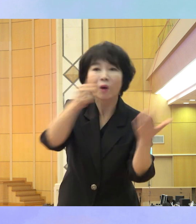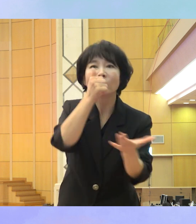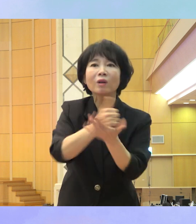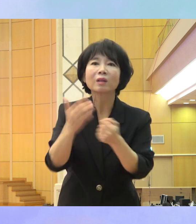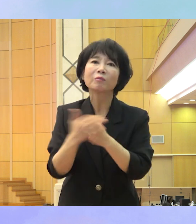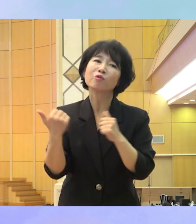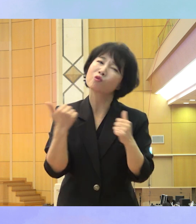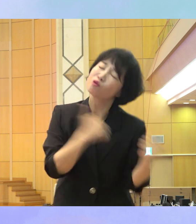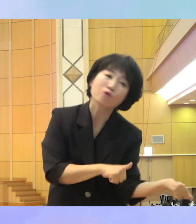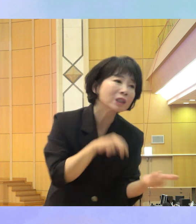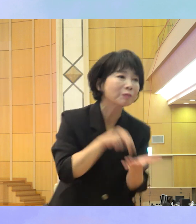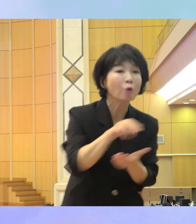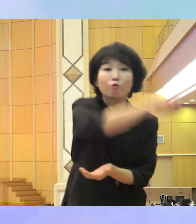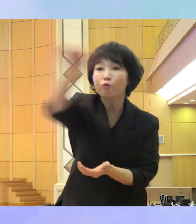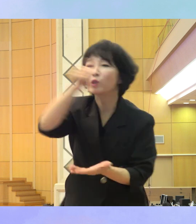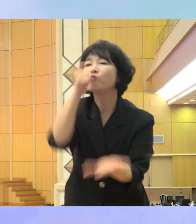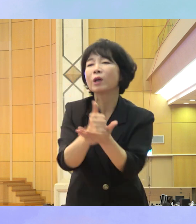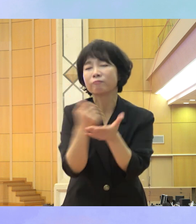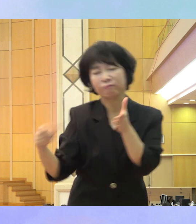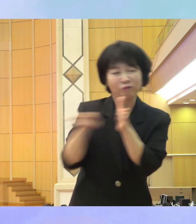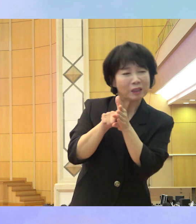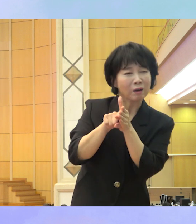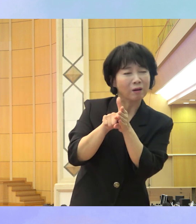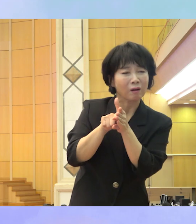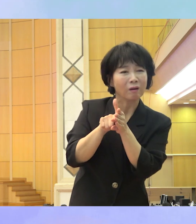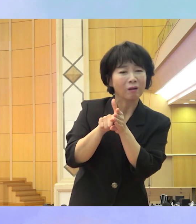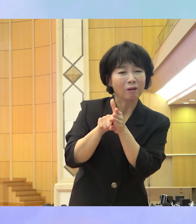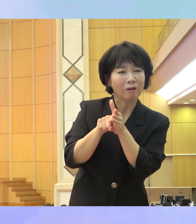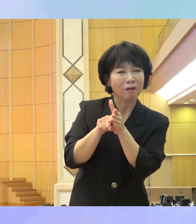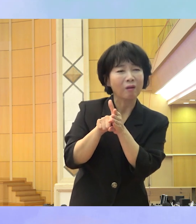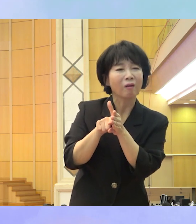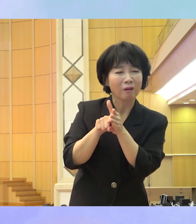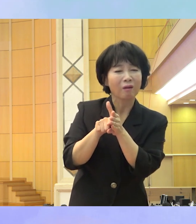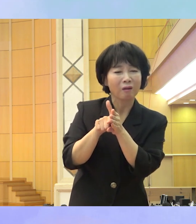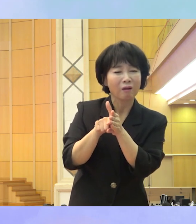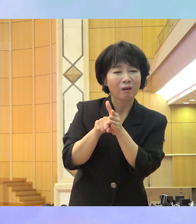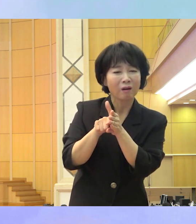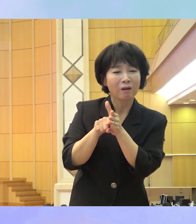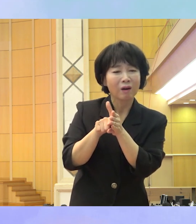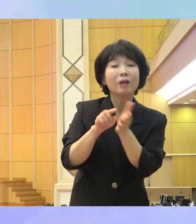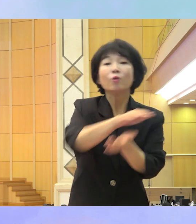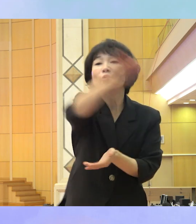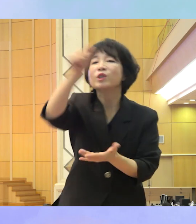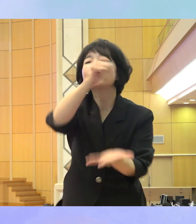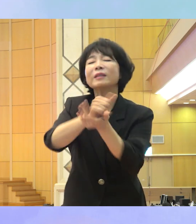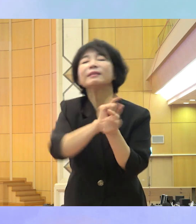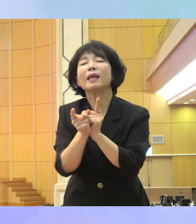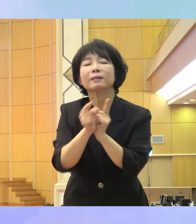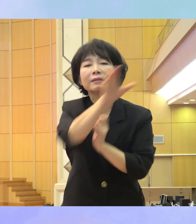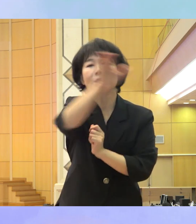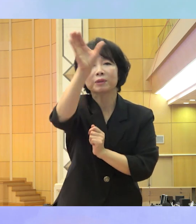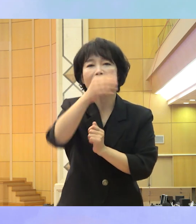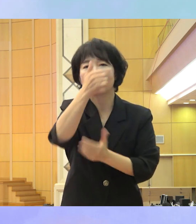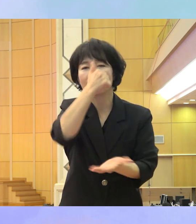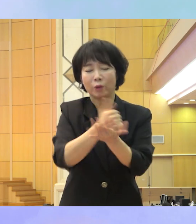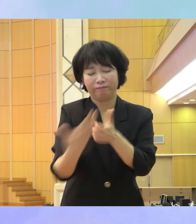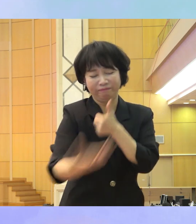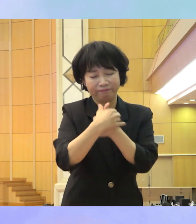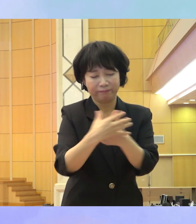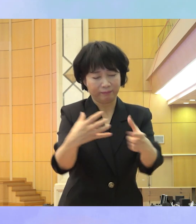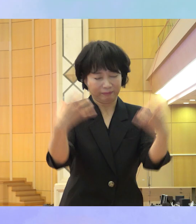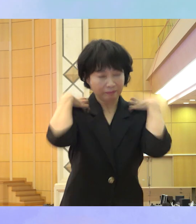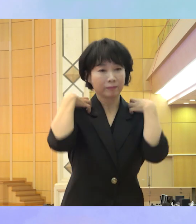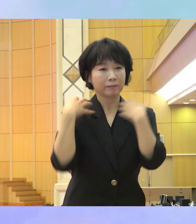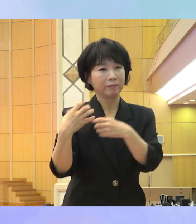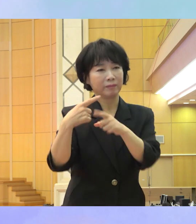가운데 있는 우리들을 위해서, 죄는 우리가 지었지만 예수님이 우리 죄를 대신 십자가에서 담당하시고